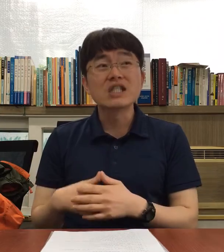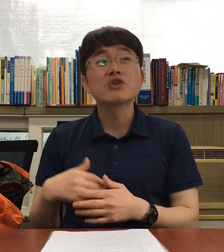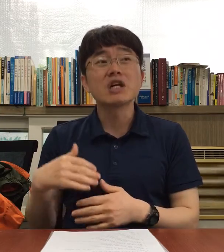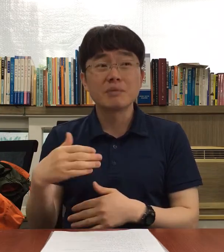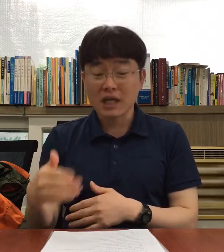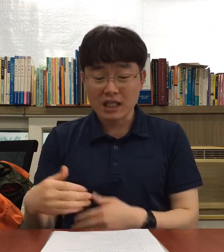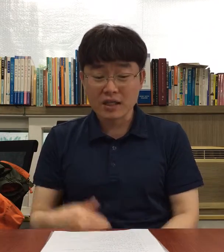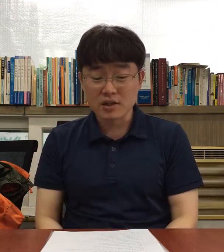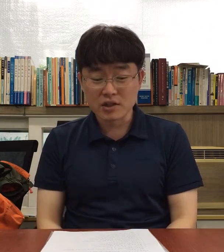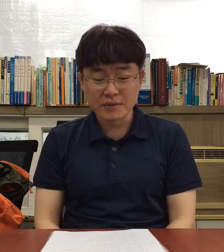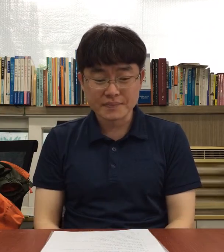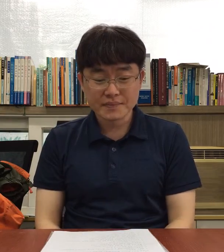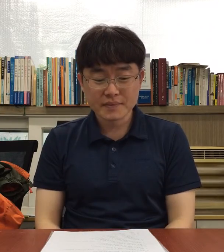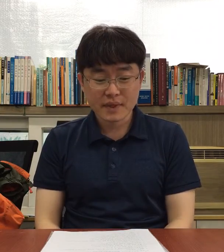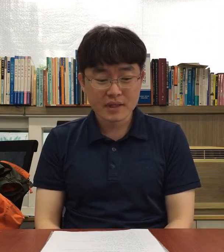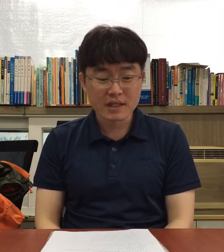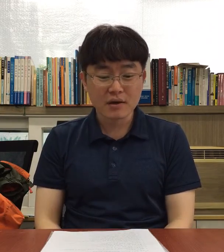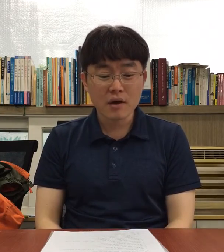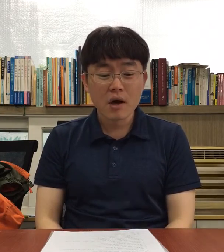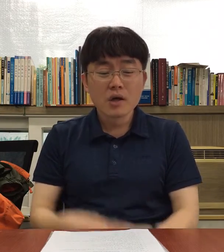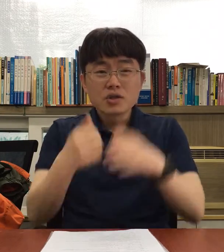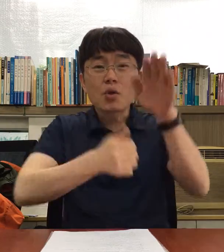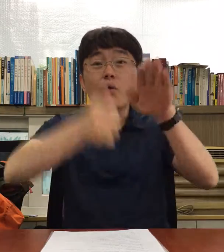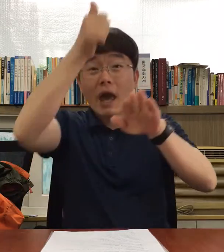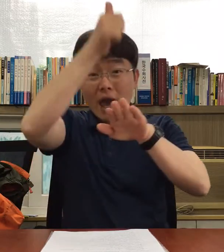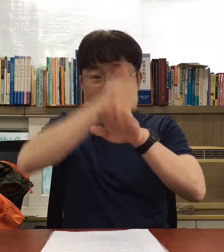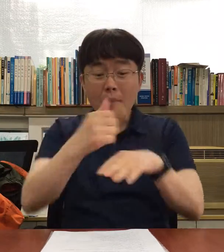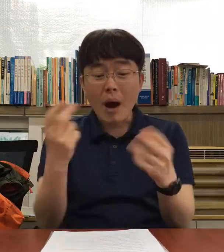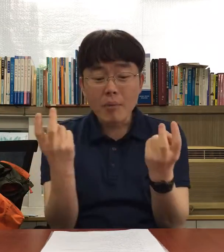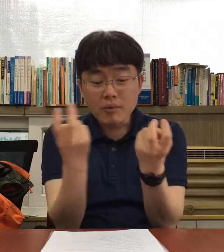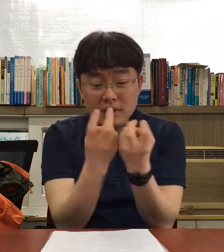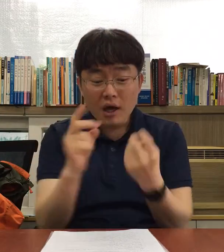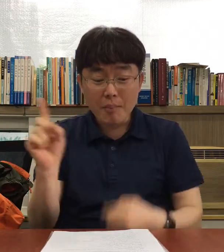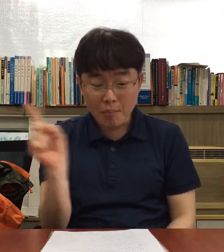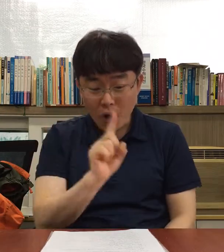긍정의 의미가 있거든요. 그래서 성공의 방법은